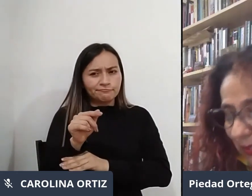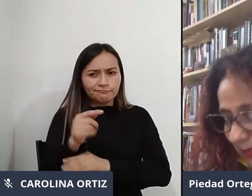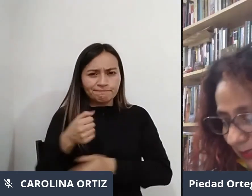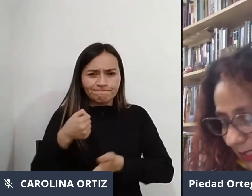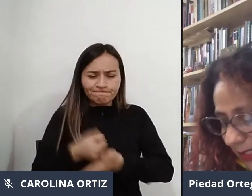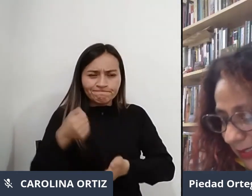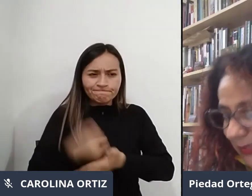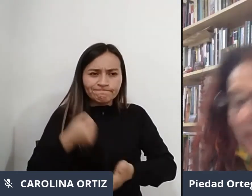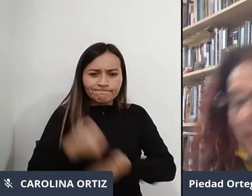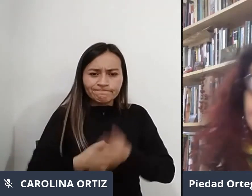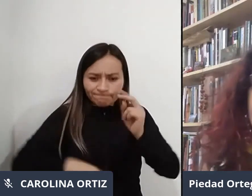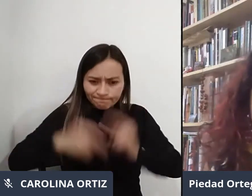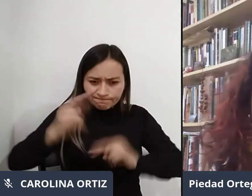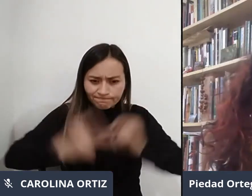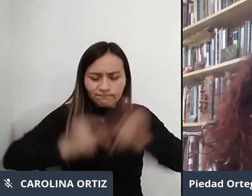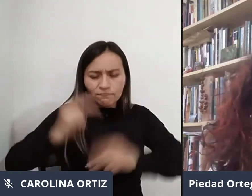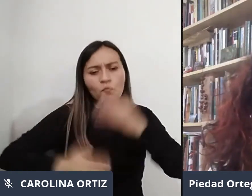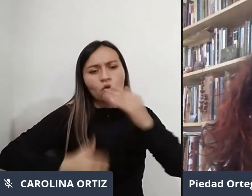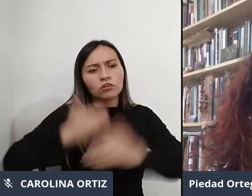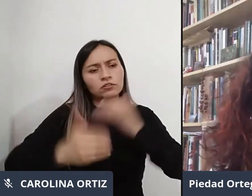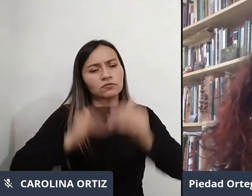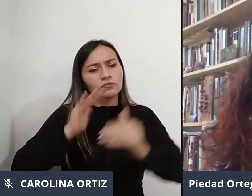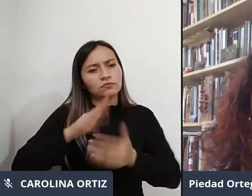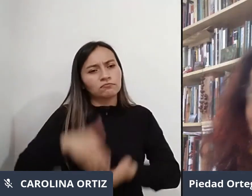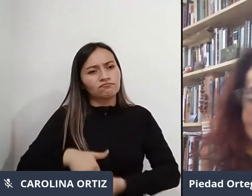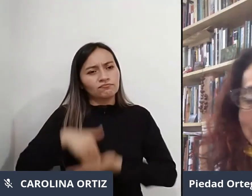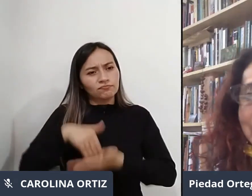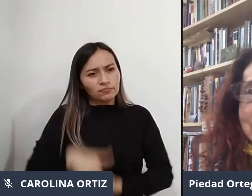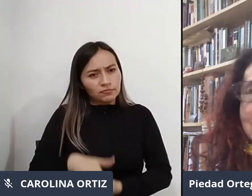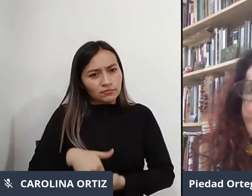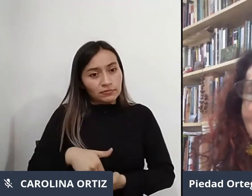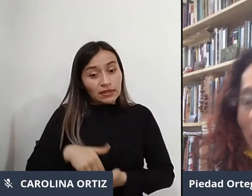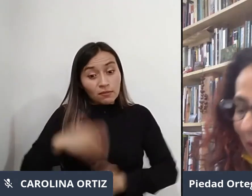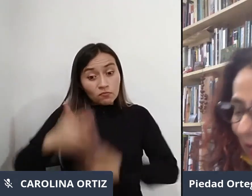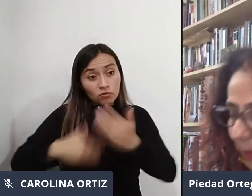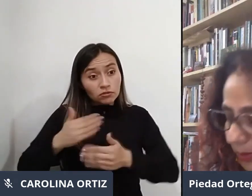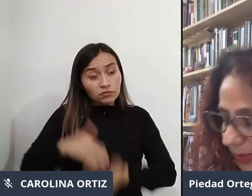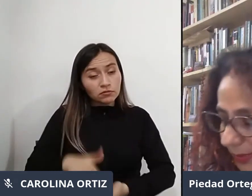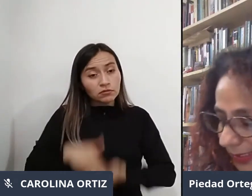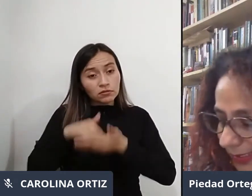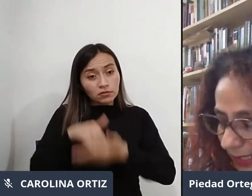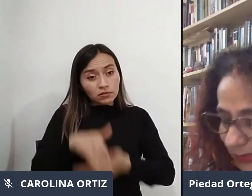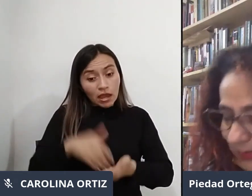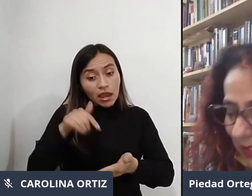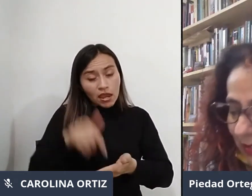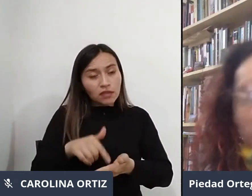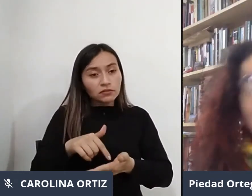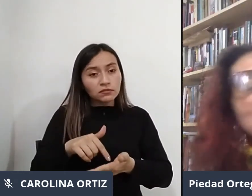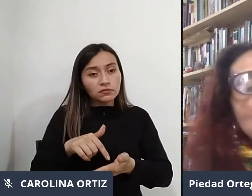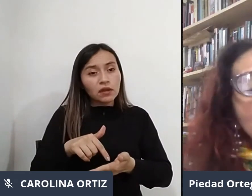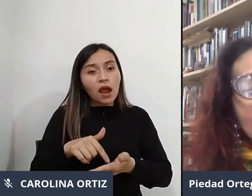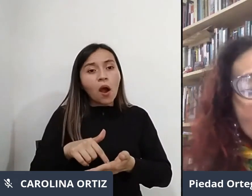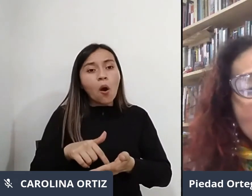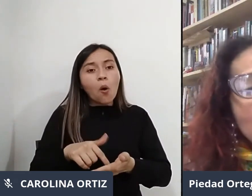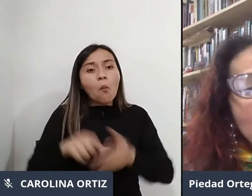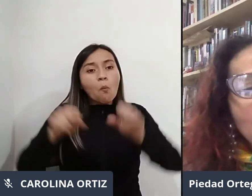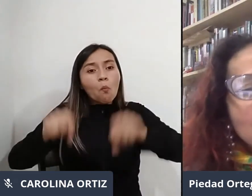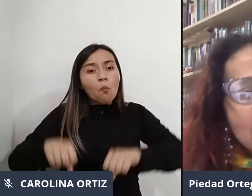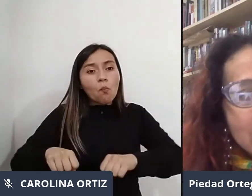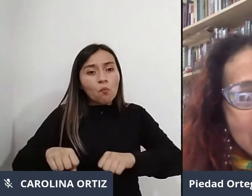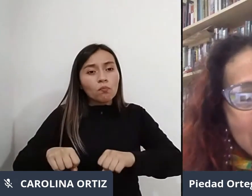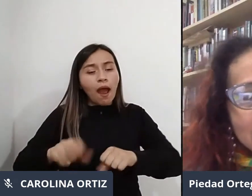procesos de resistencia, porque los procesos de resistencia es la posibilidad de la rebeldía, pero también